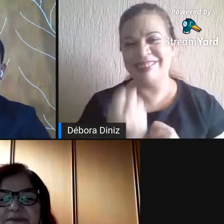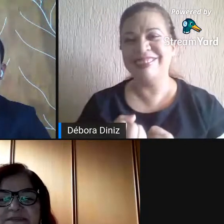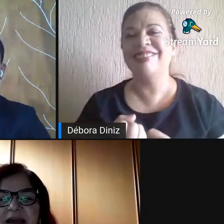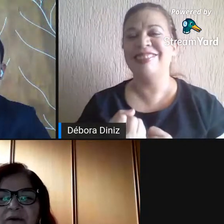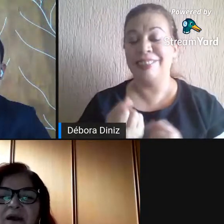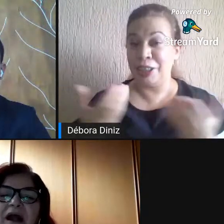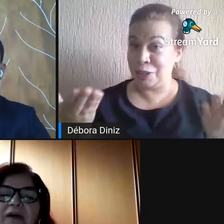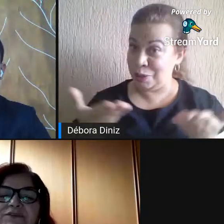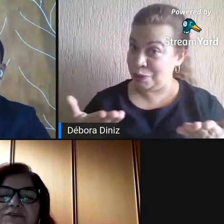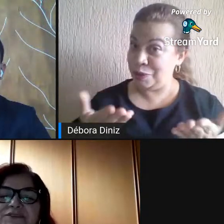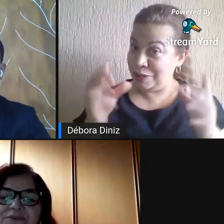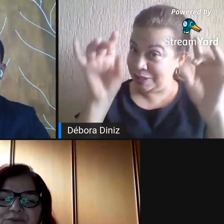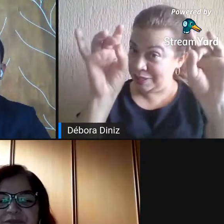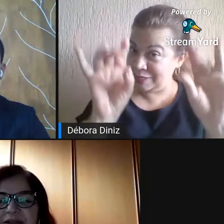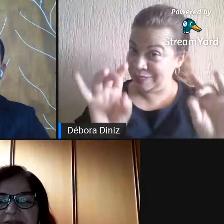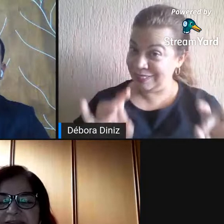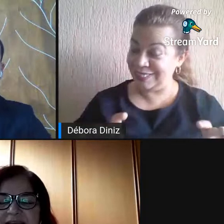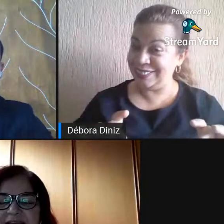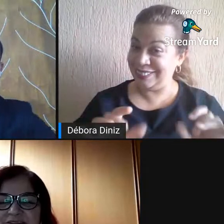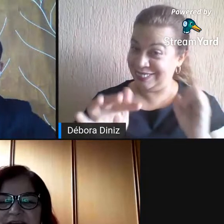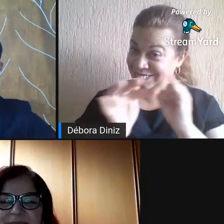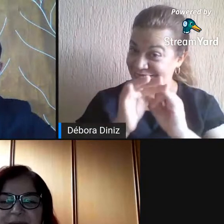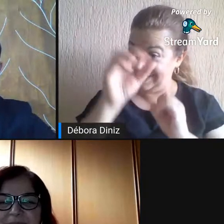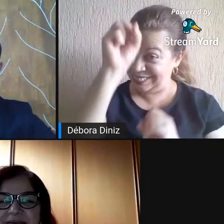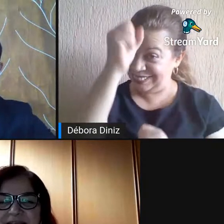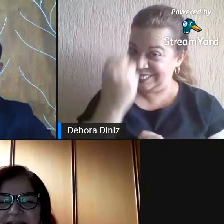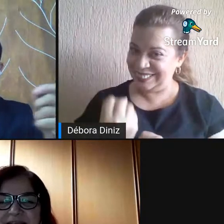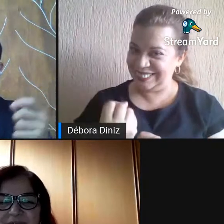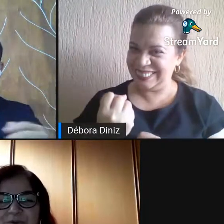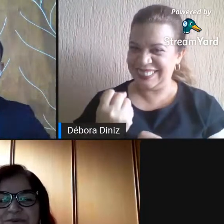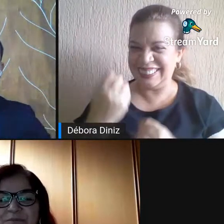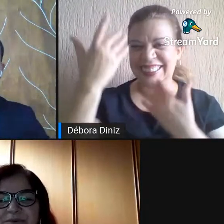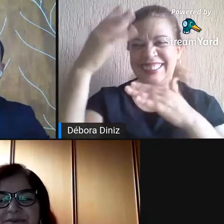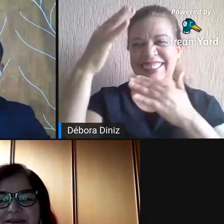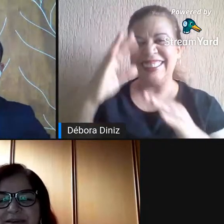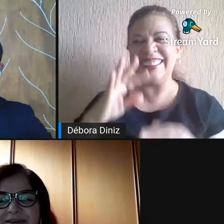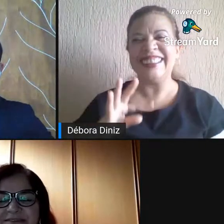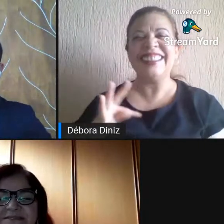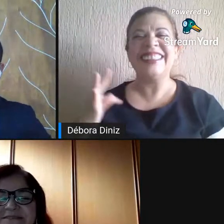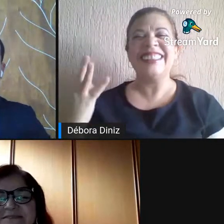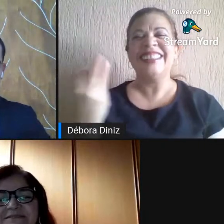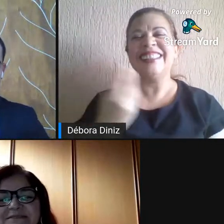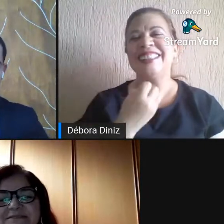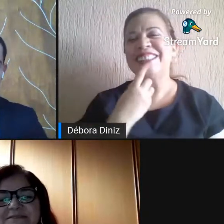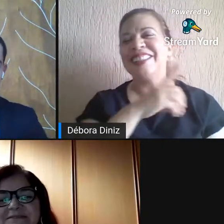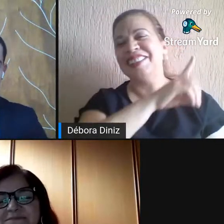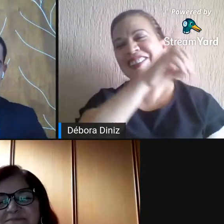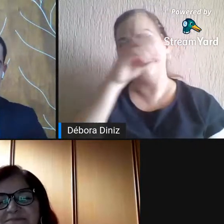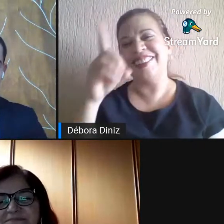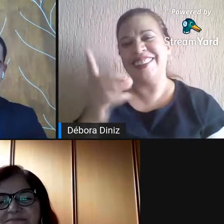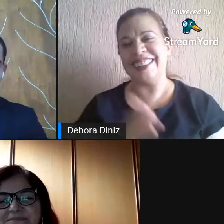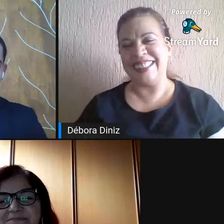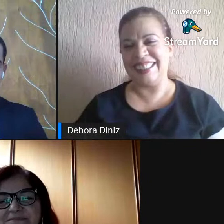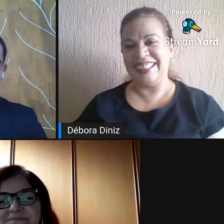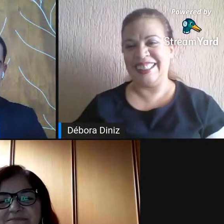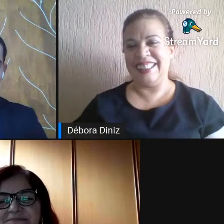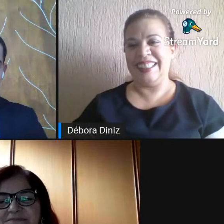modo especial, ao Instituto Federal de Sergipe. Parabéns a todos e um bom dia.